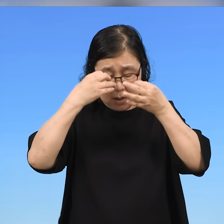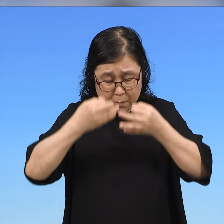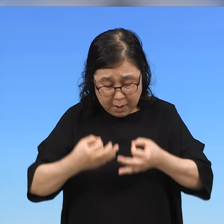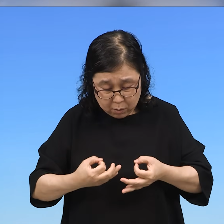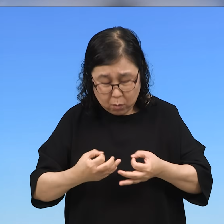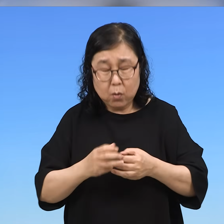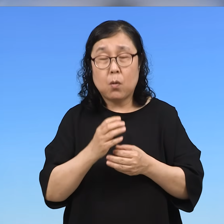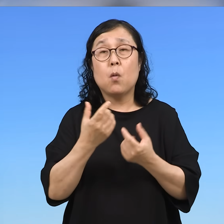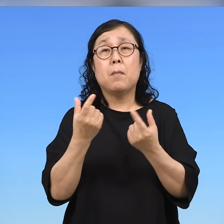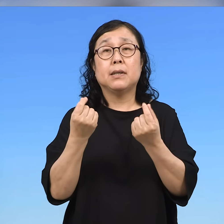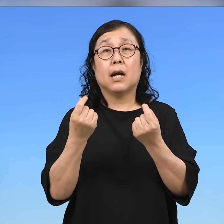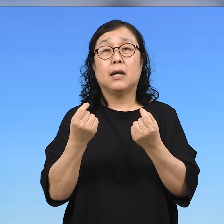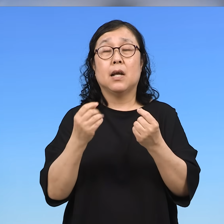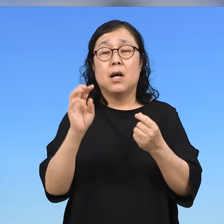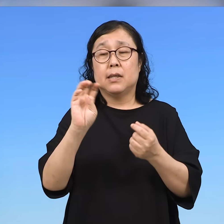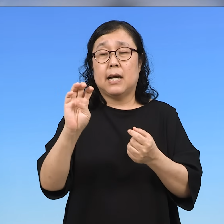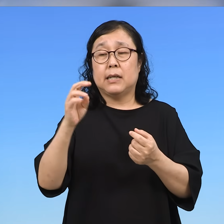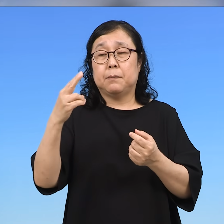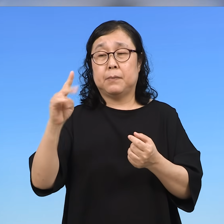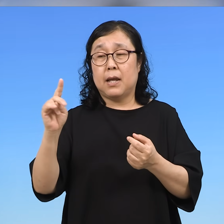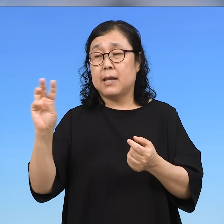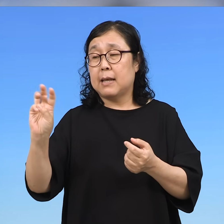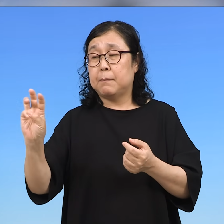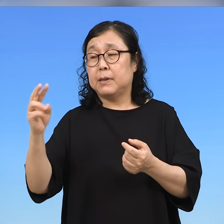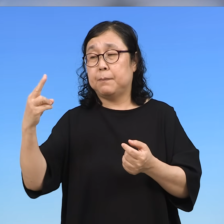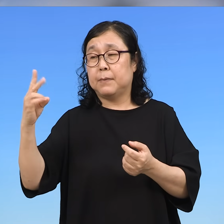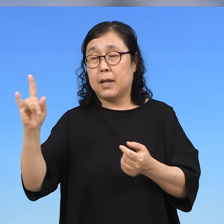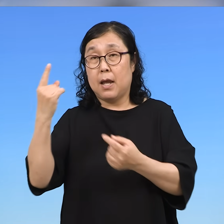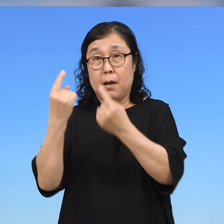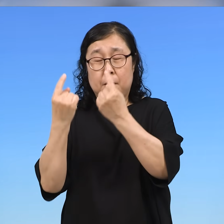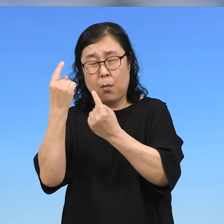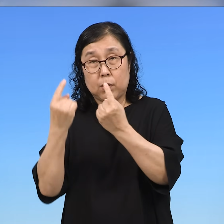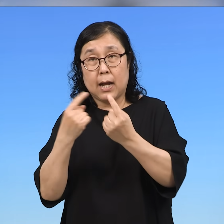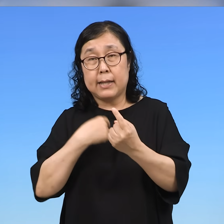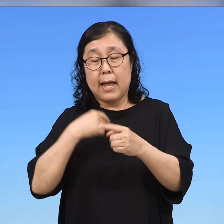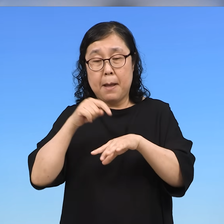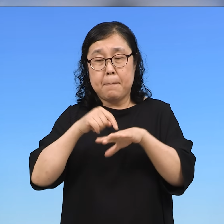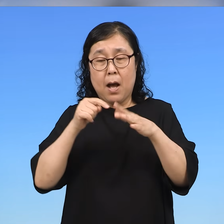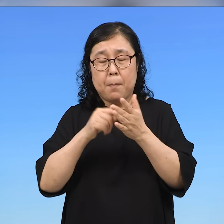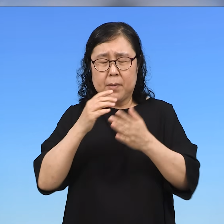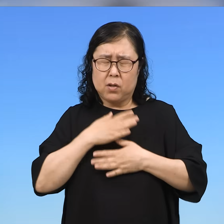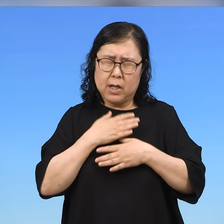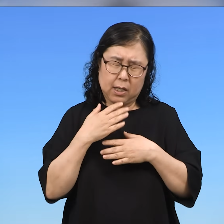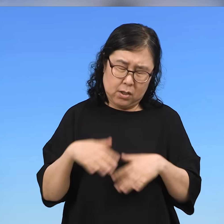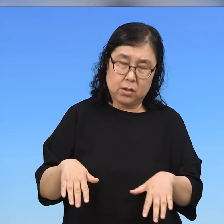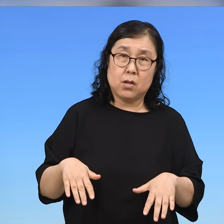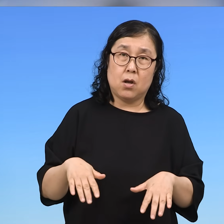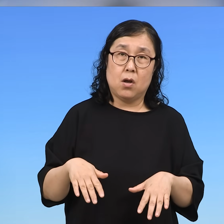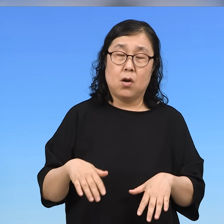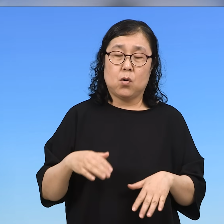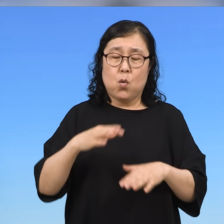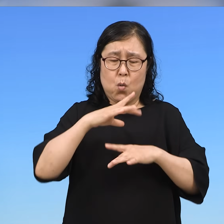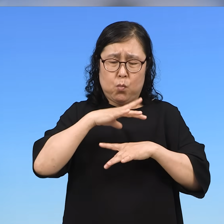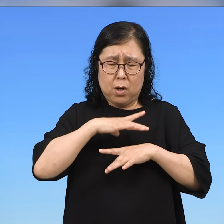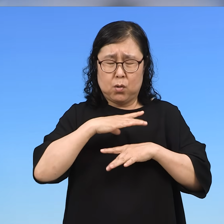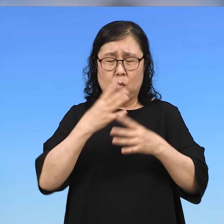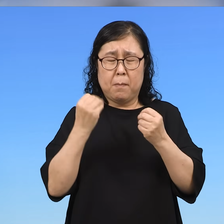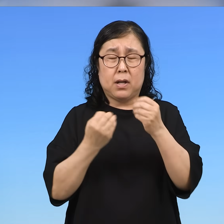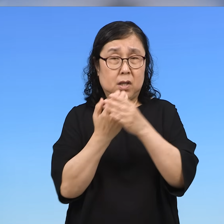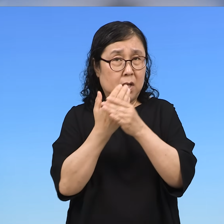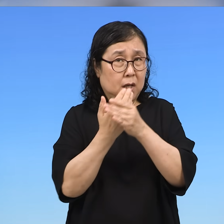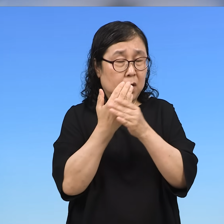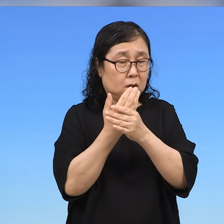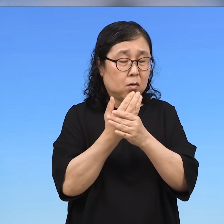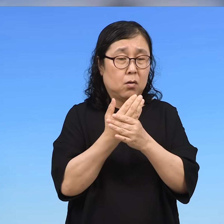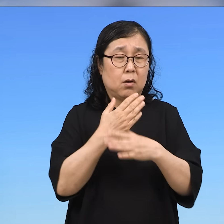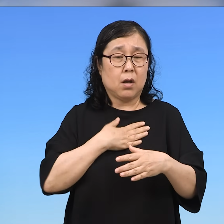봐도요, 40대 비해 가지고 30대 비해 가지고 많이 마음이 약해지고 또 불안도